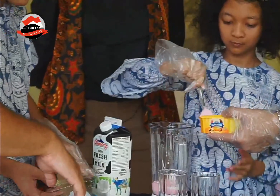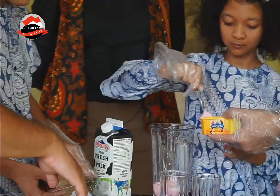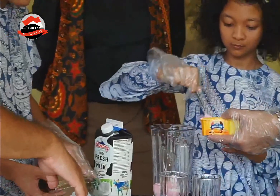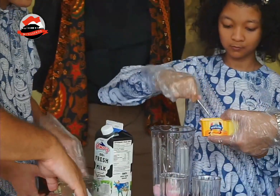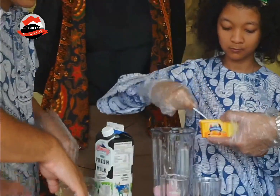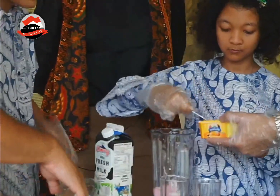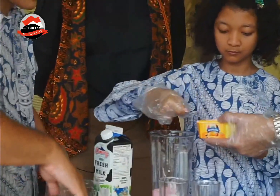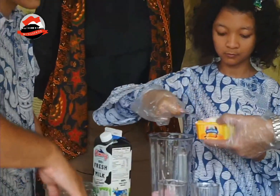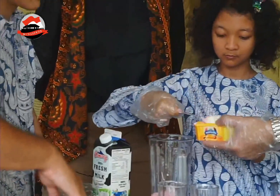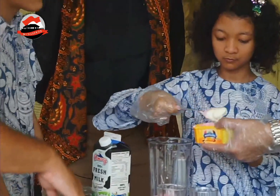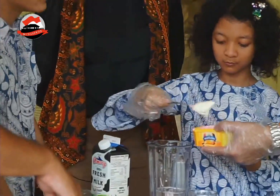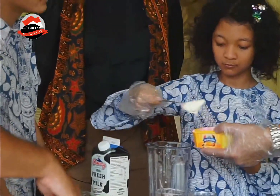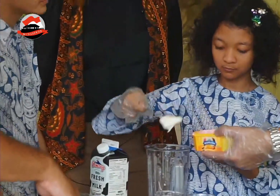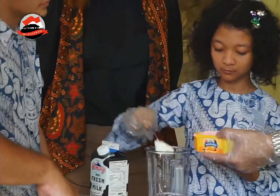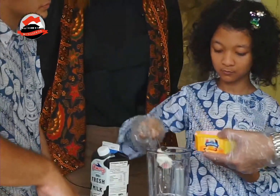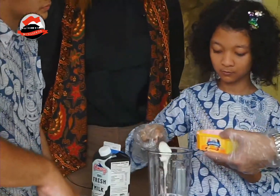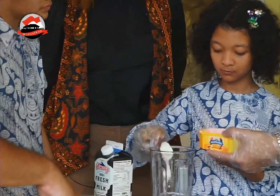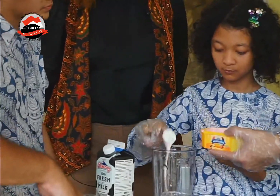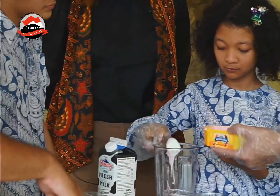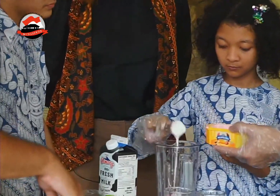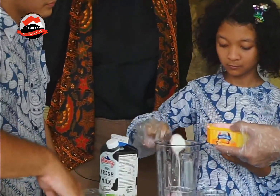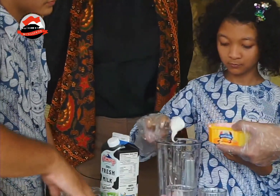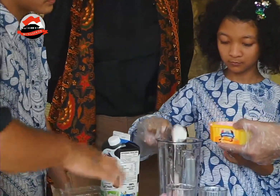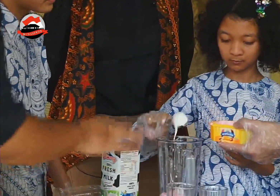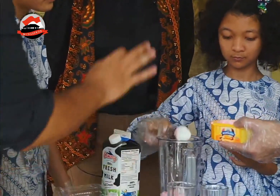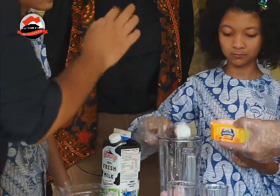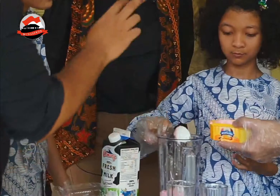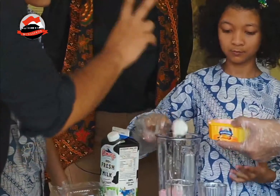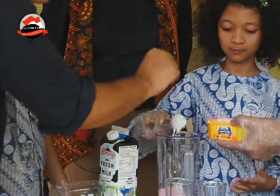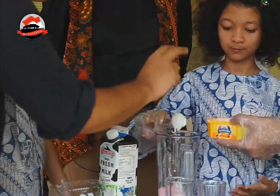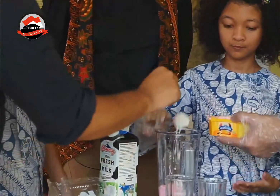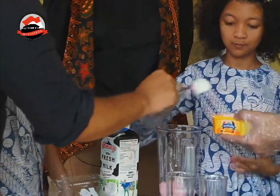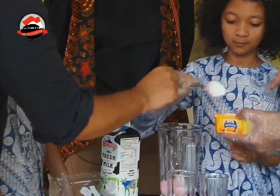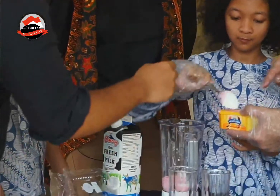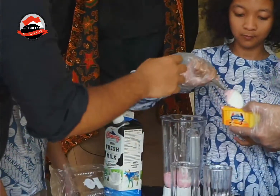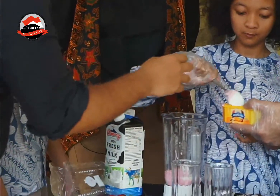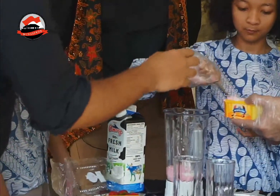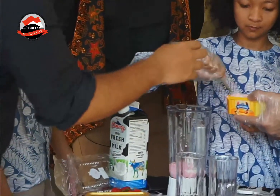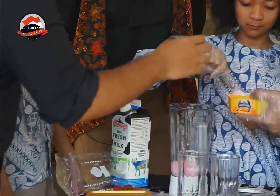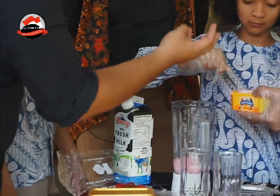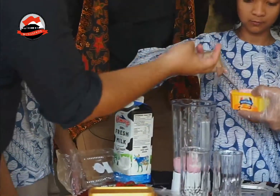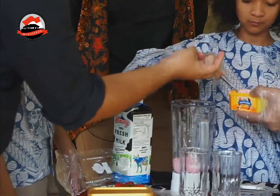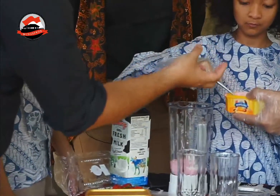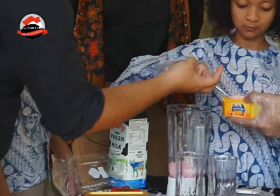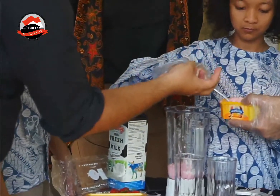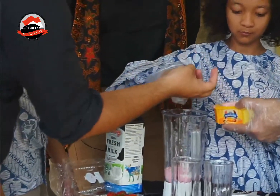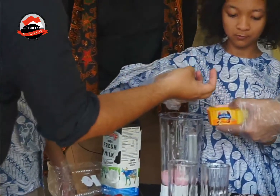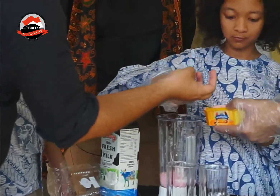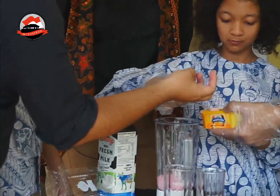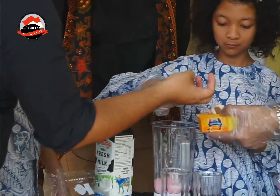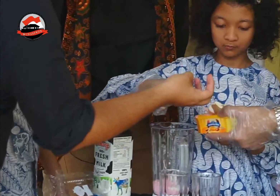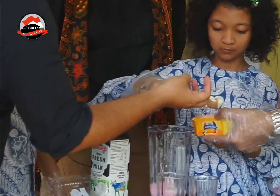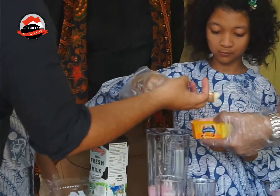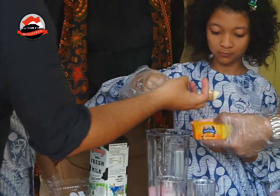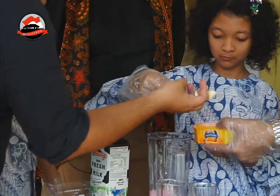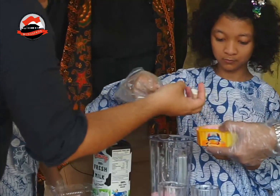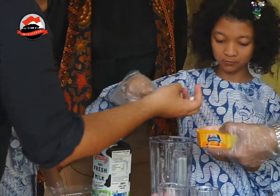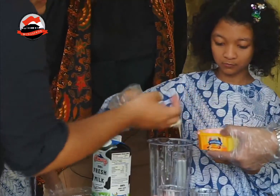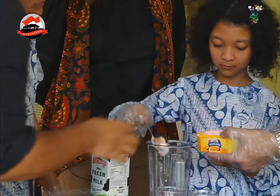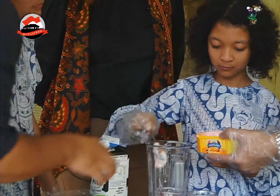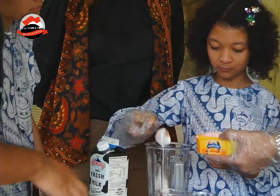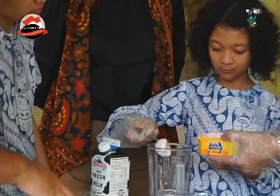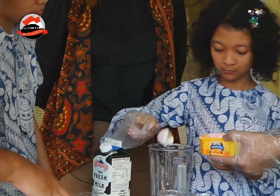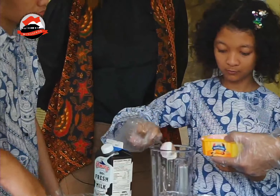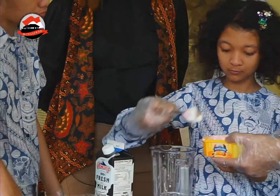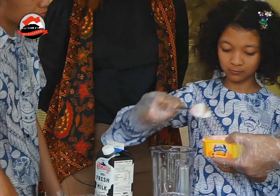Oh. Wow. Oke, lagi? Boleh? Dikit lagi? Ya, gak apa-apa.